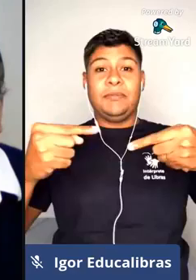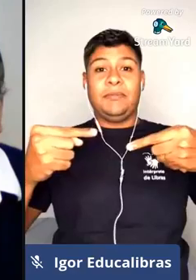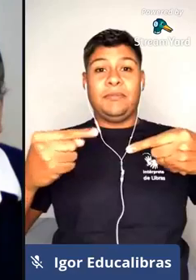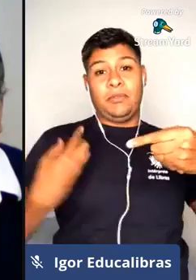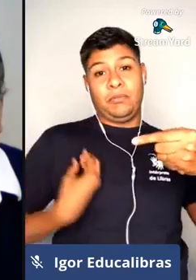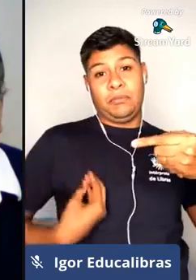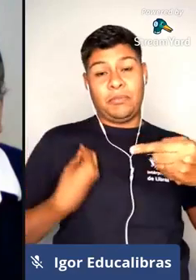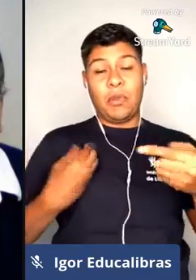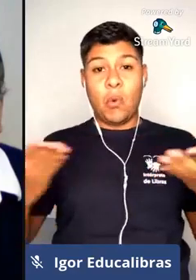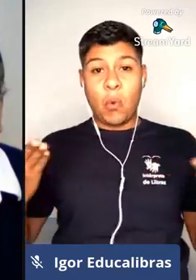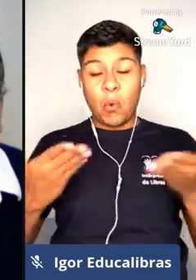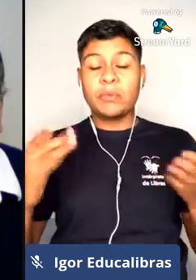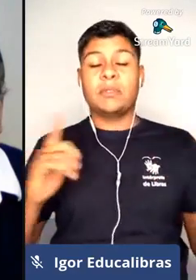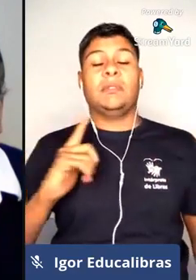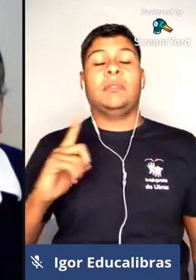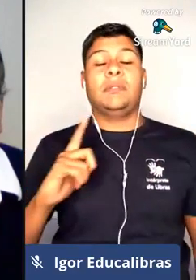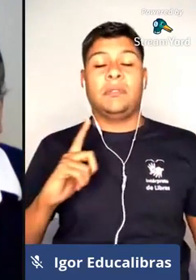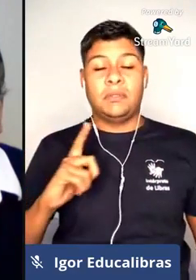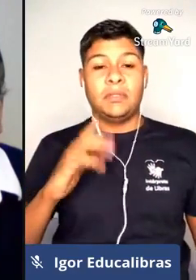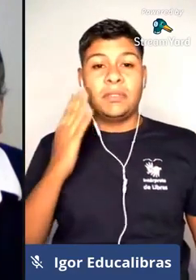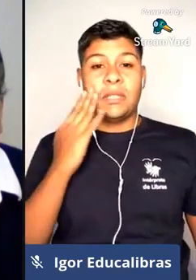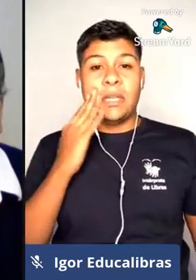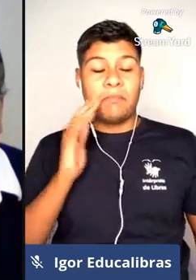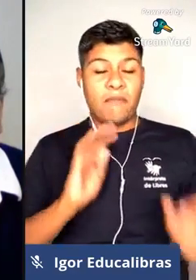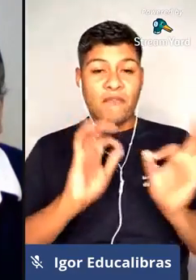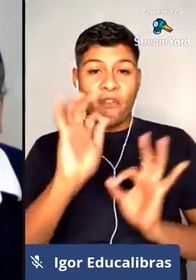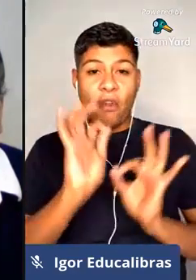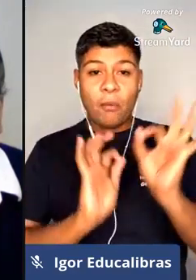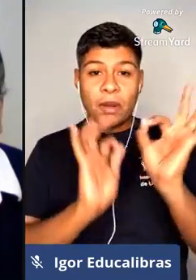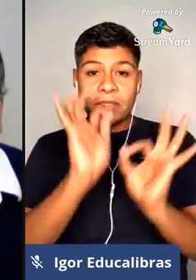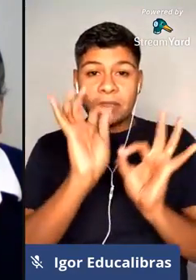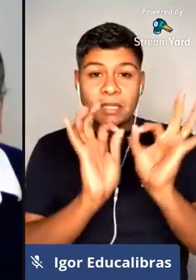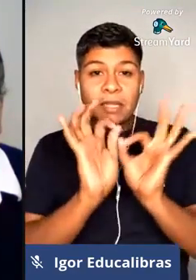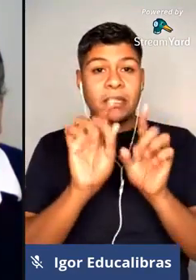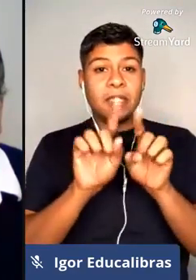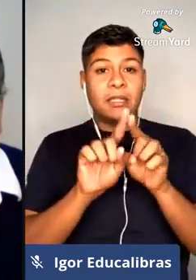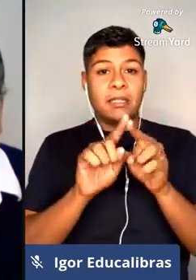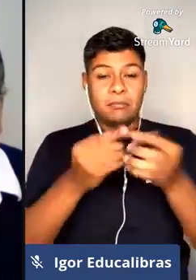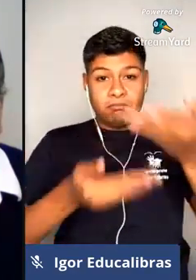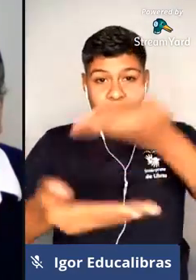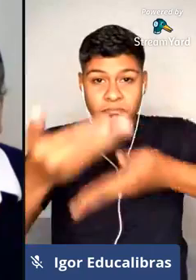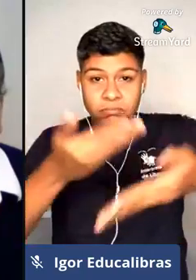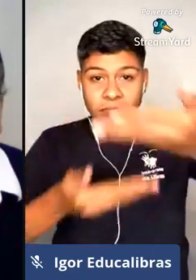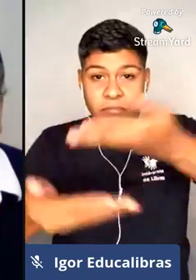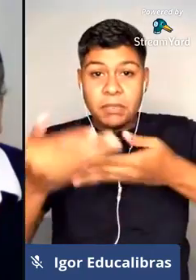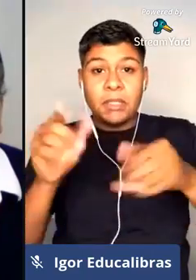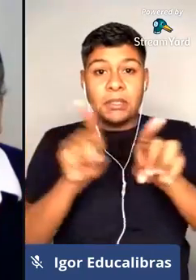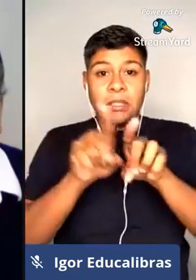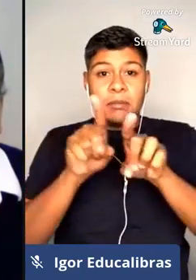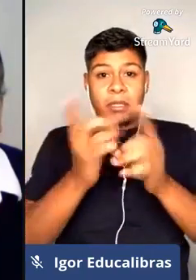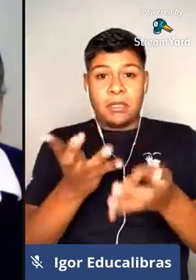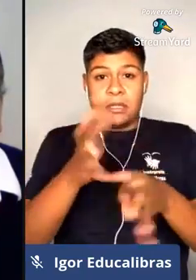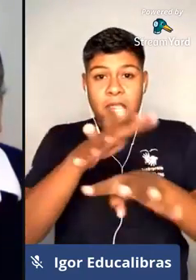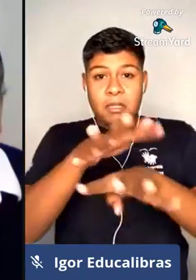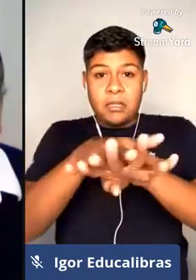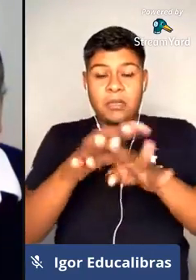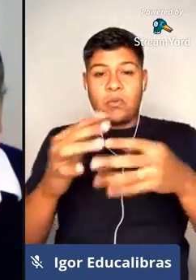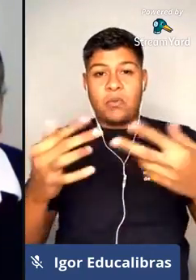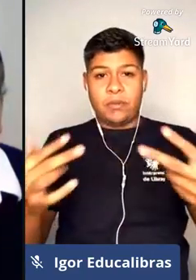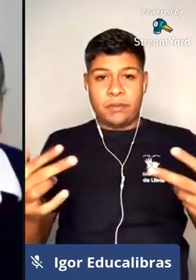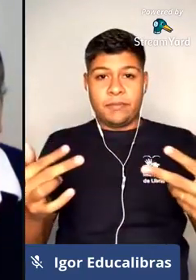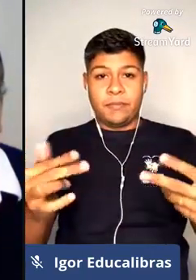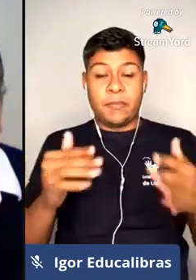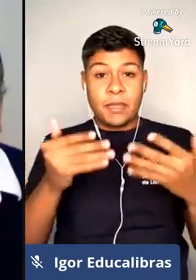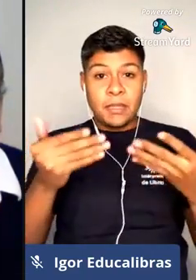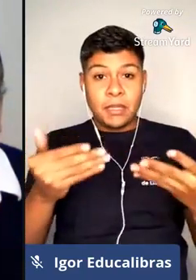hoje em dia que a gente tem, de formulação, de advocacy e de implementação das coisas. Então,